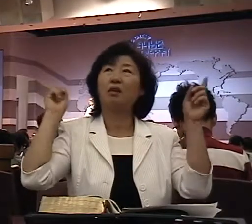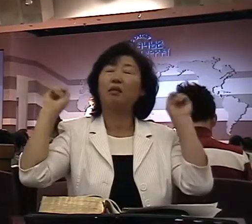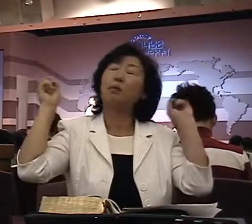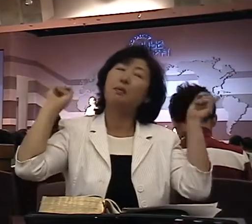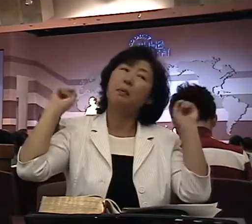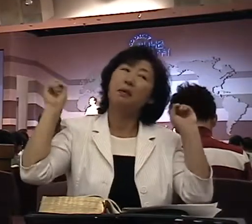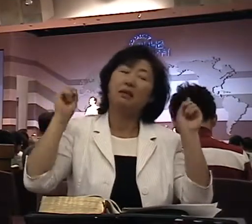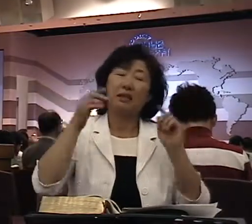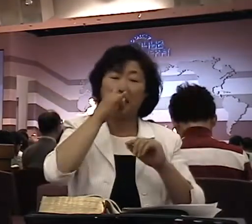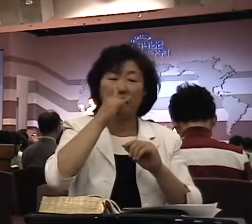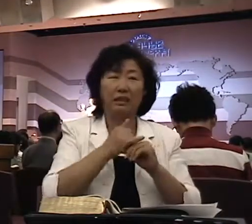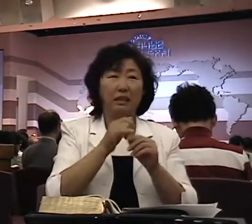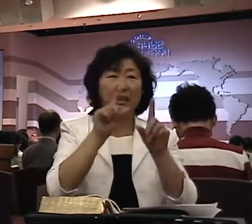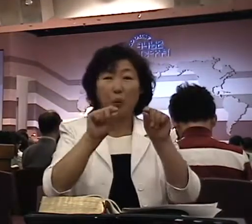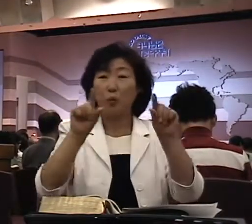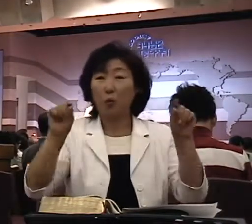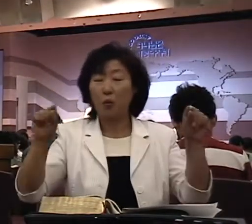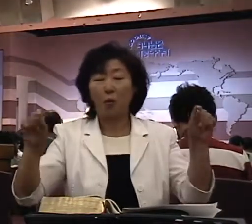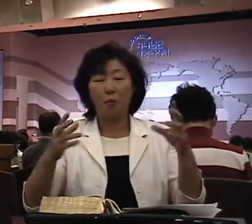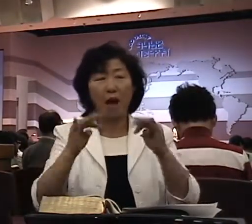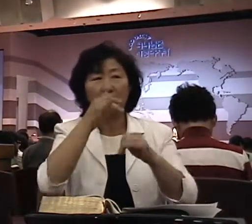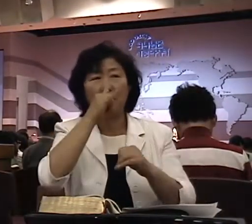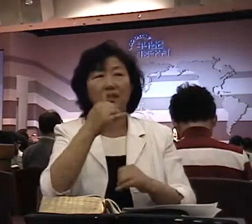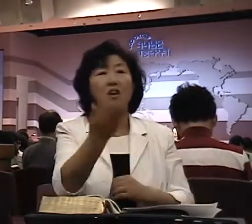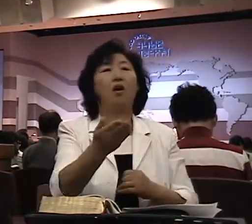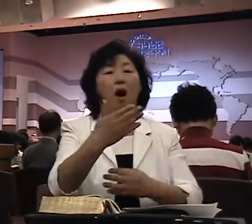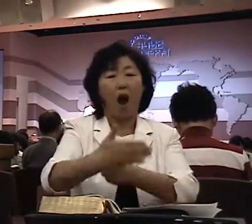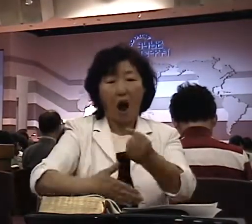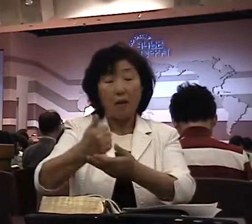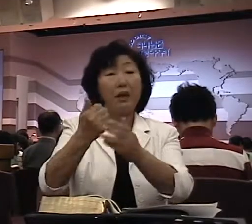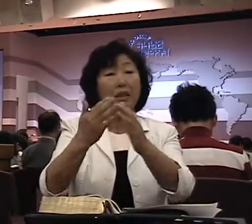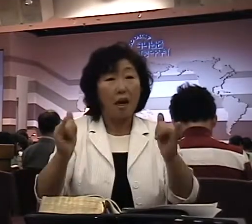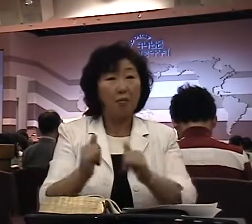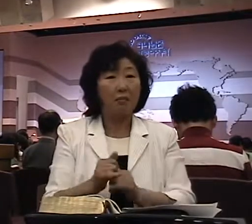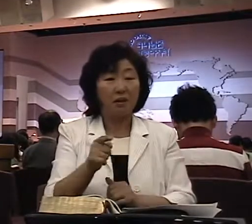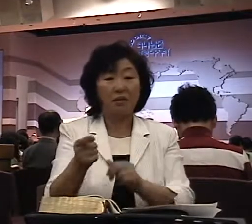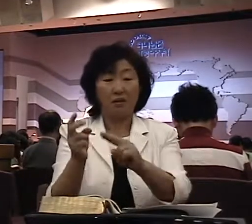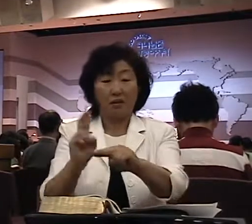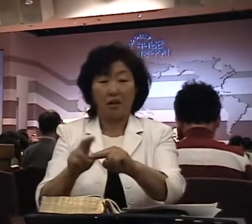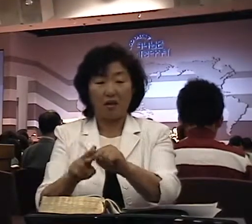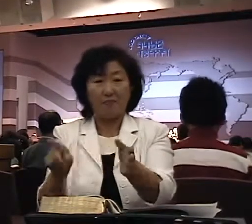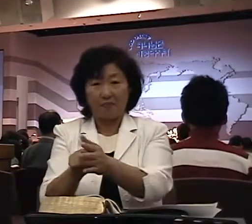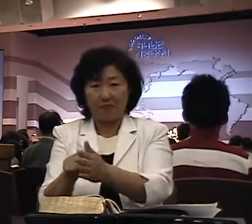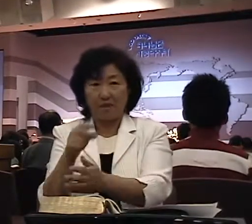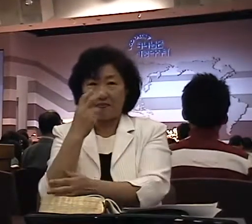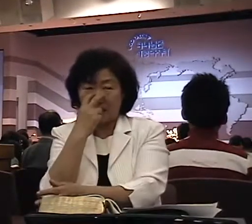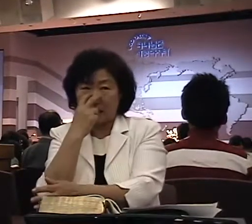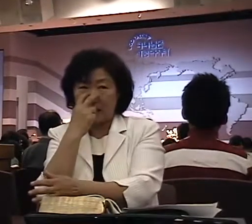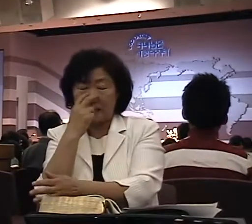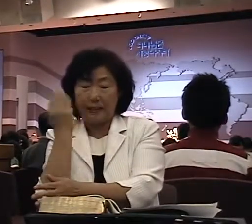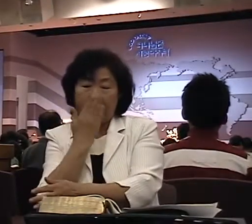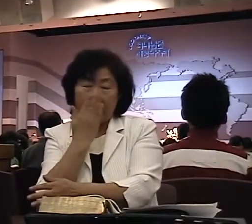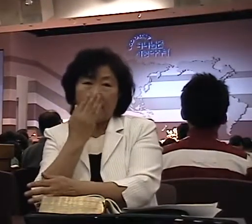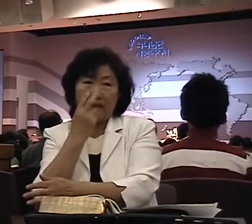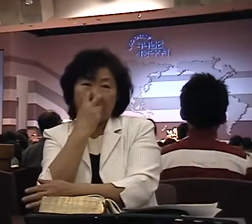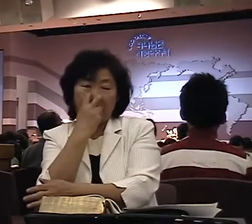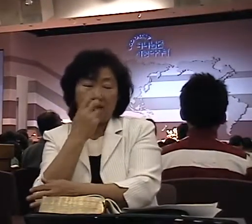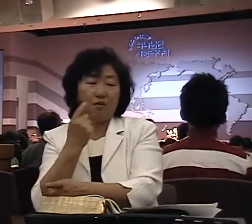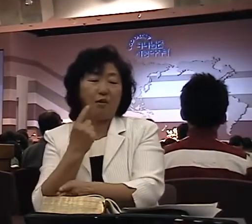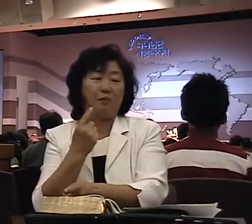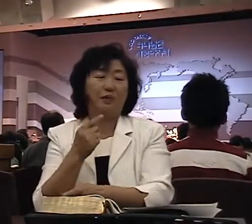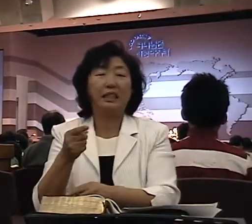요소들이 있지만 너 하나님의 사람아, 너가 그 자리에서 믿음을 지키고 순결을 지키고 너가